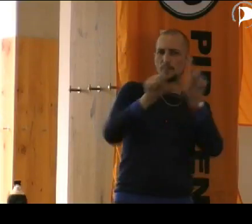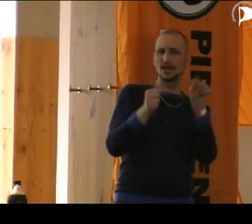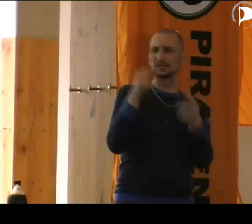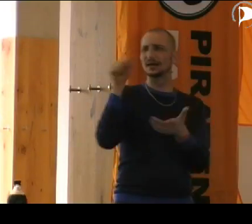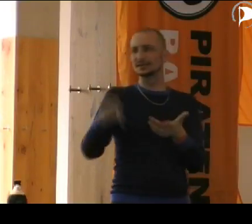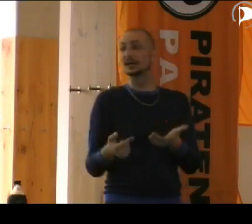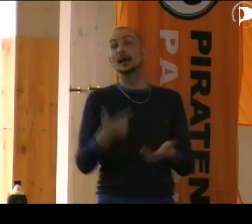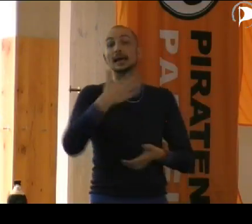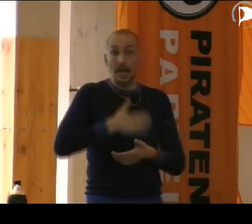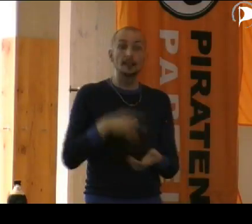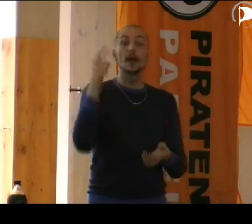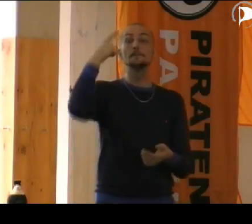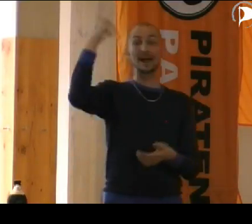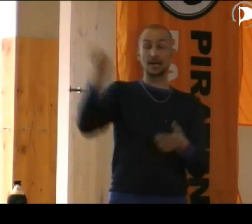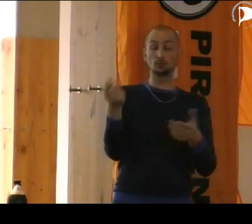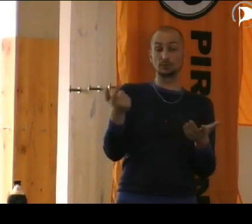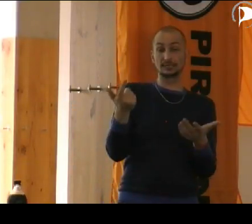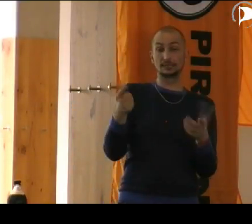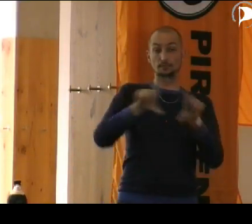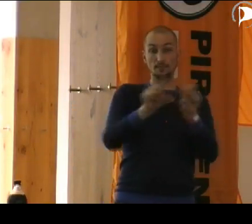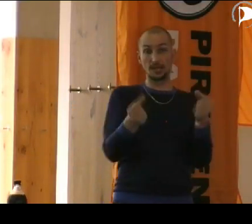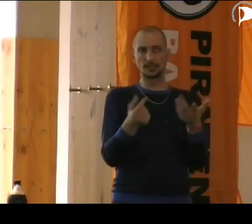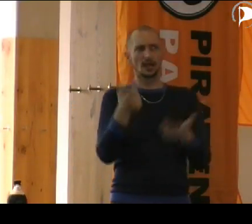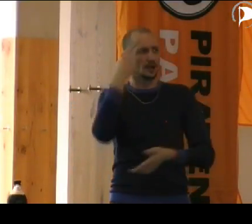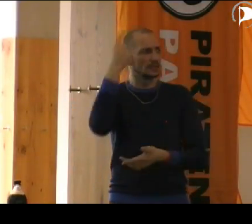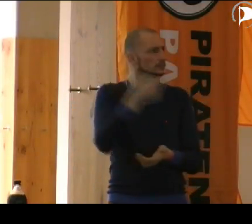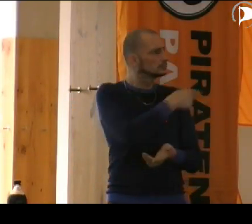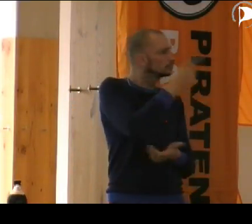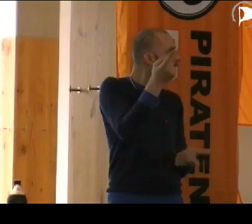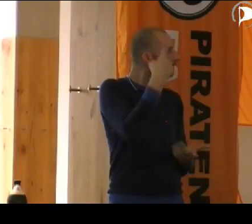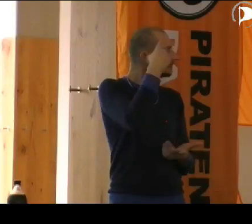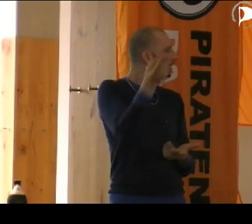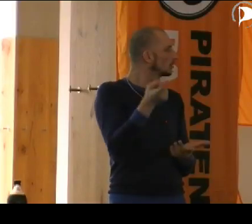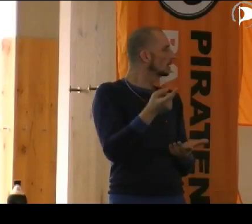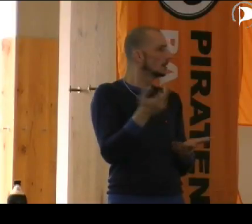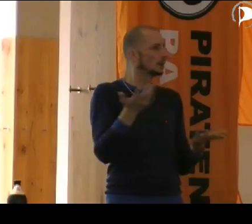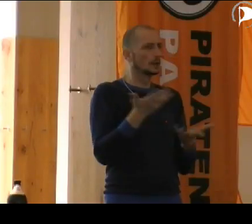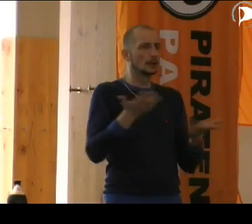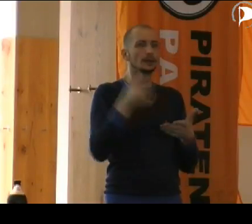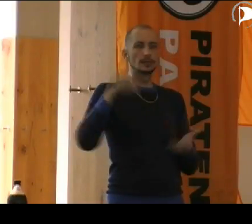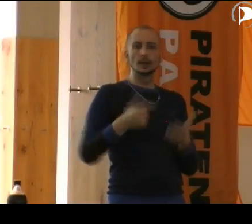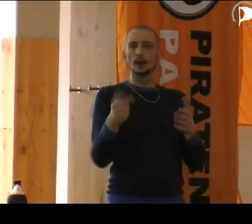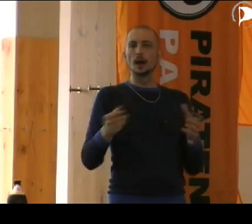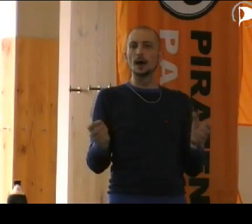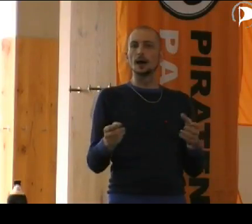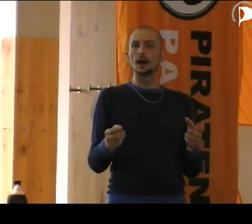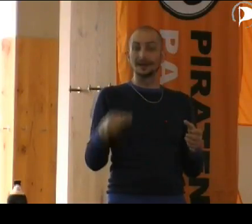meinungsbild und zwar irgendwie gerne wissen ob die versammlung der meinung ist dass mit der abstimmung